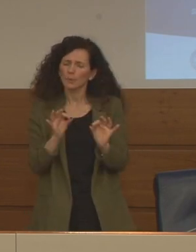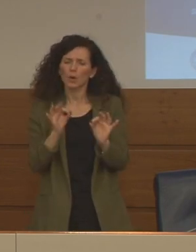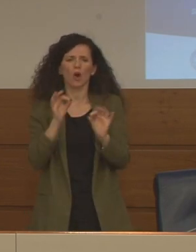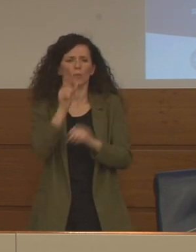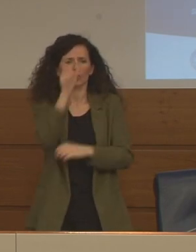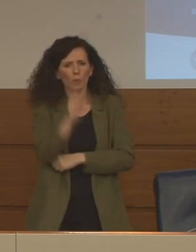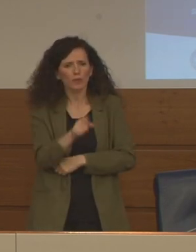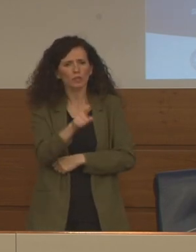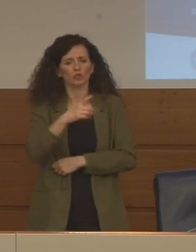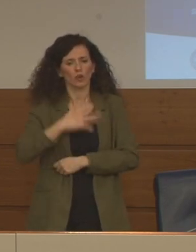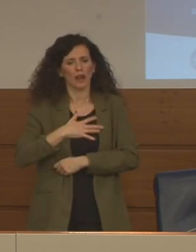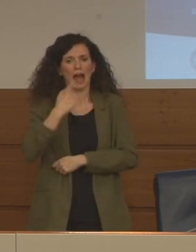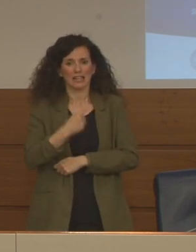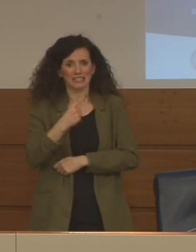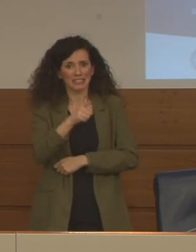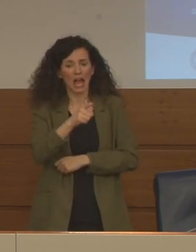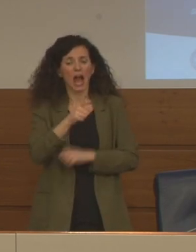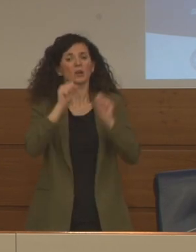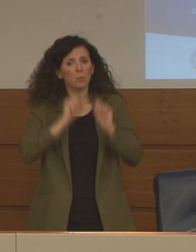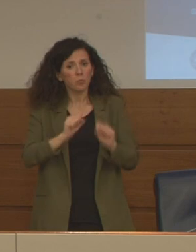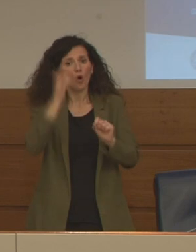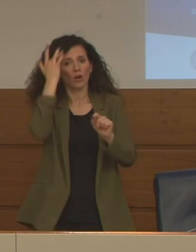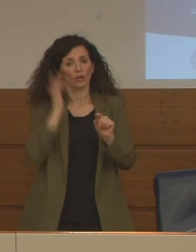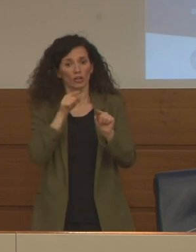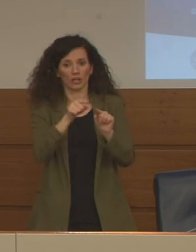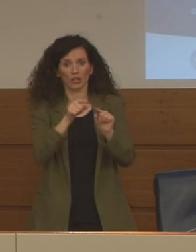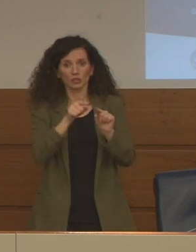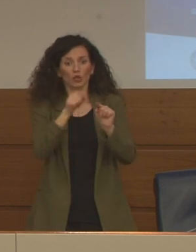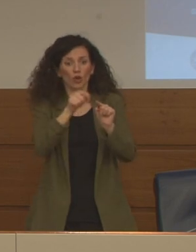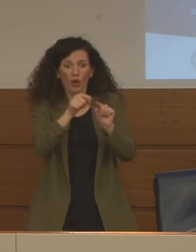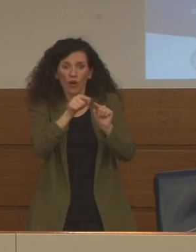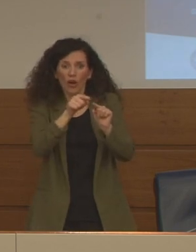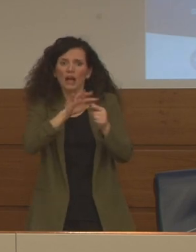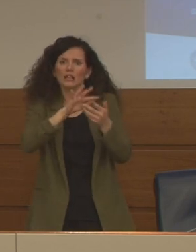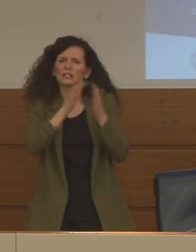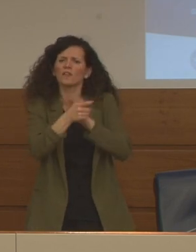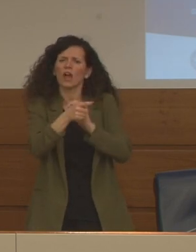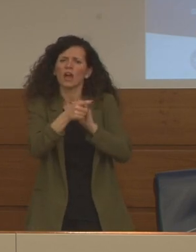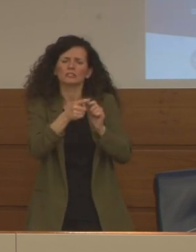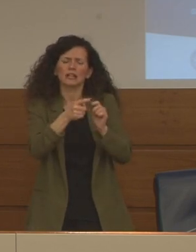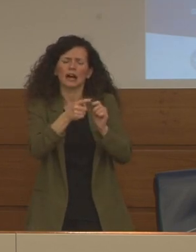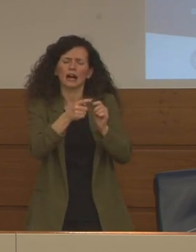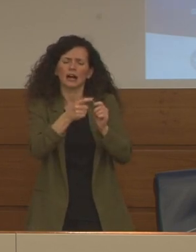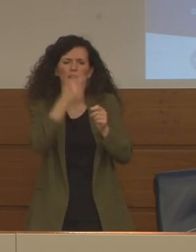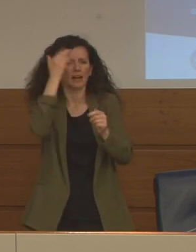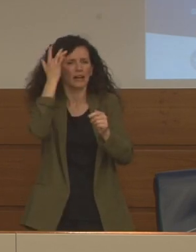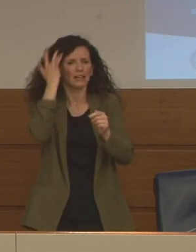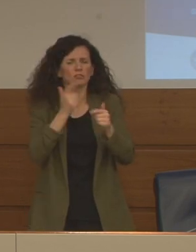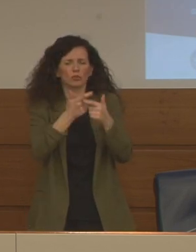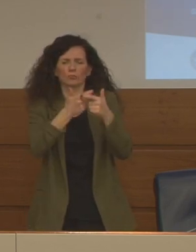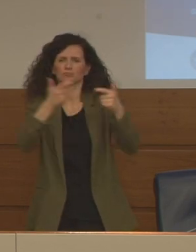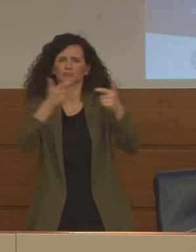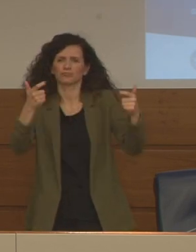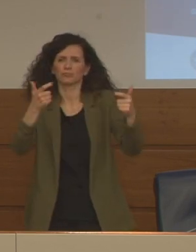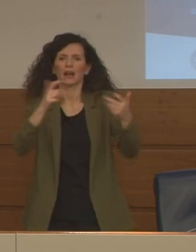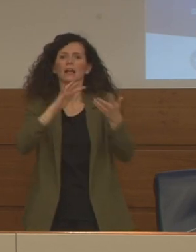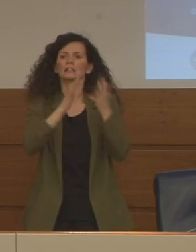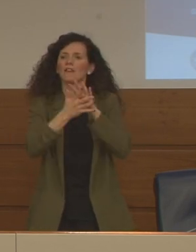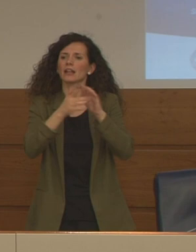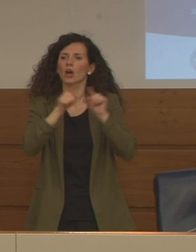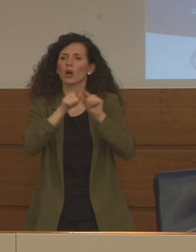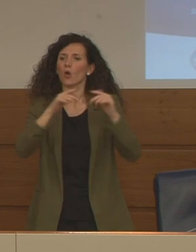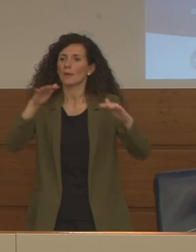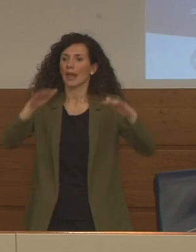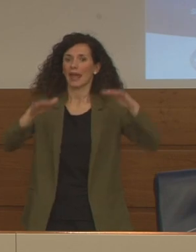soprattutto in queste persone anziane finisce per diventare quella goccia più o meno grande che fa in qualche modo spostare un equilibrio